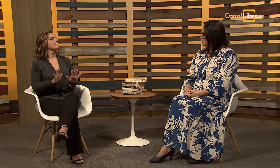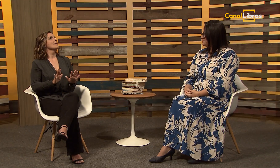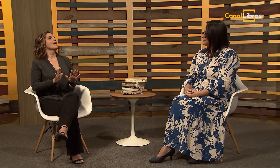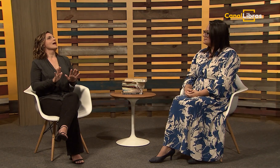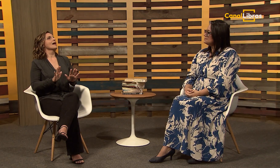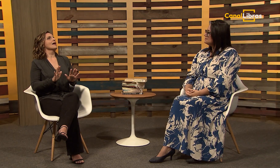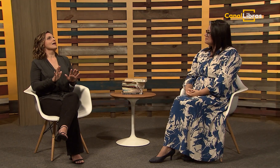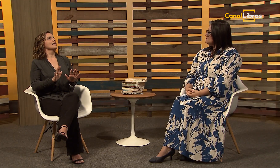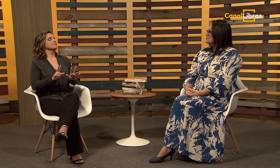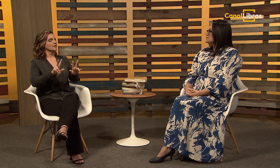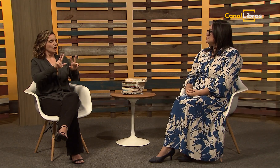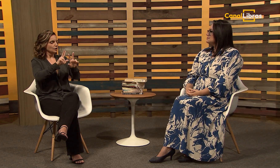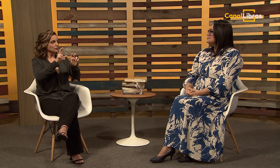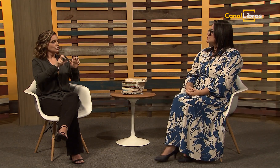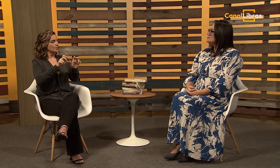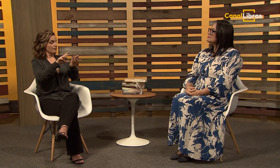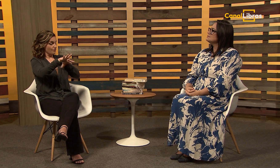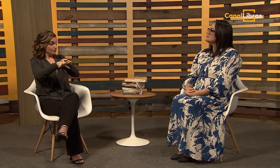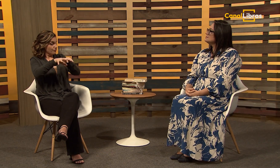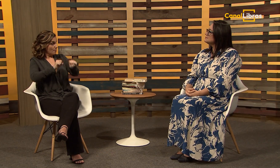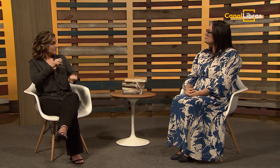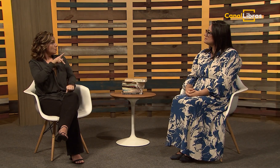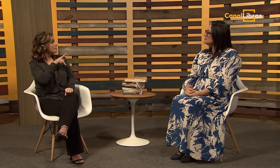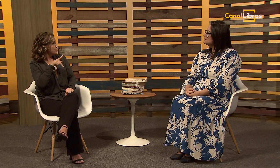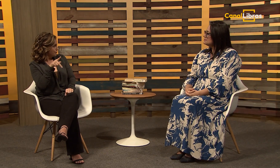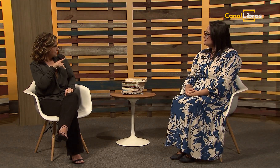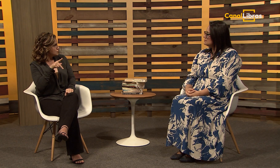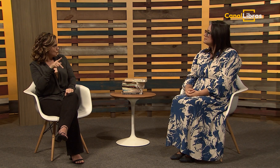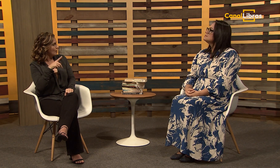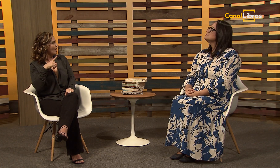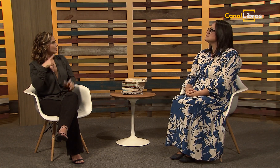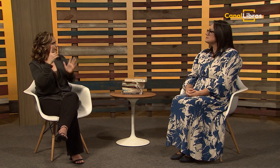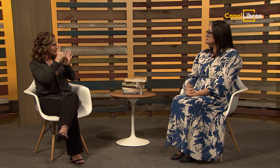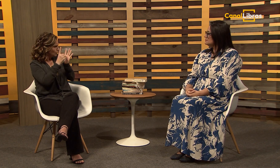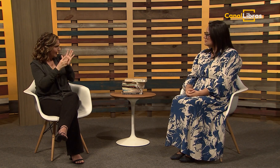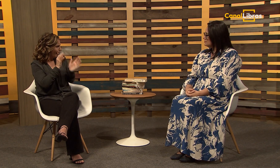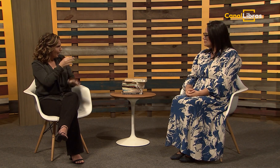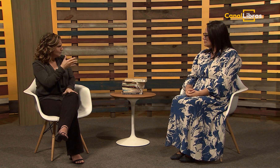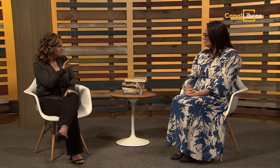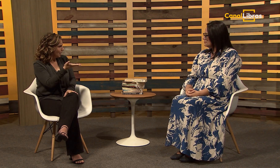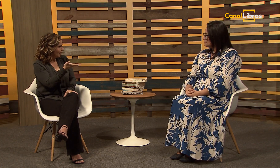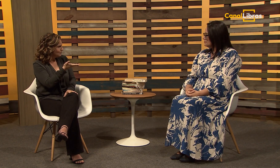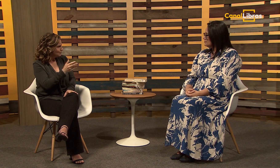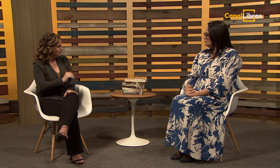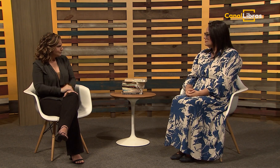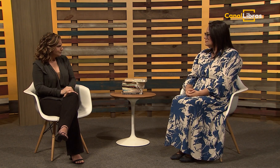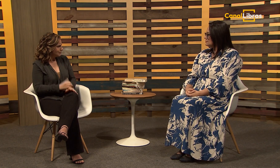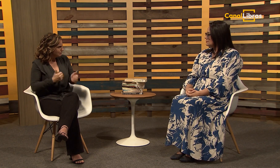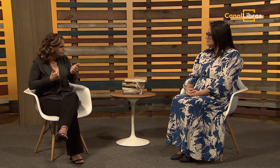dos alunos surdos. Ainda sobre a formação dos professores, já há o decreto que dá esse suporte, não é mesmo?